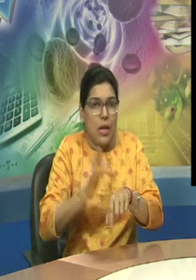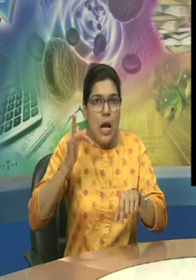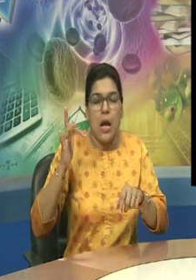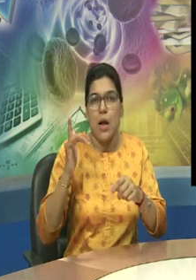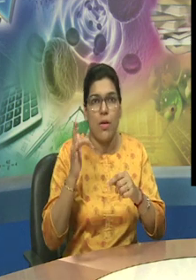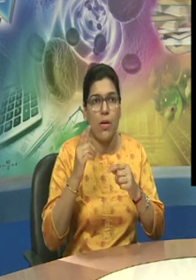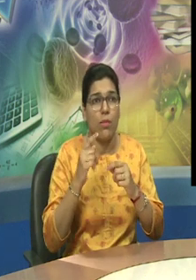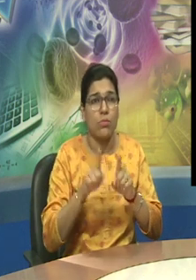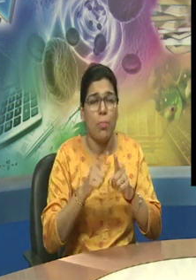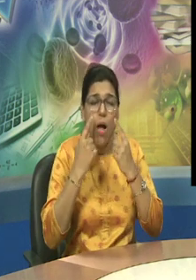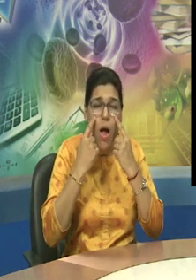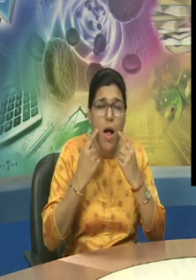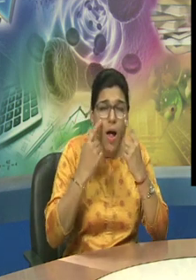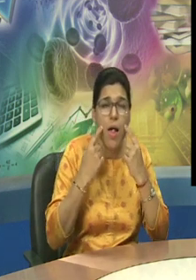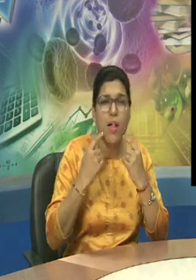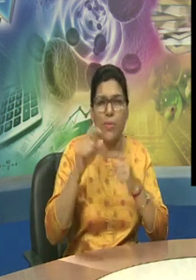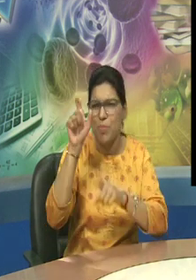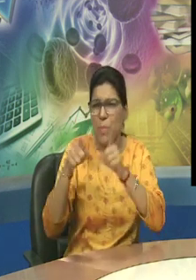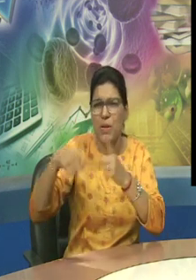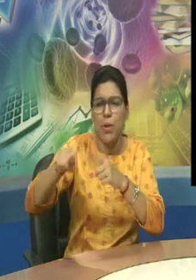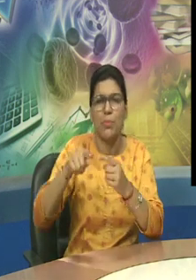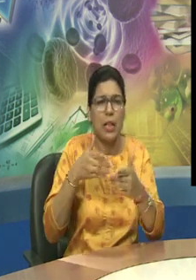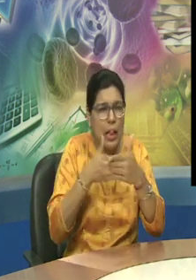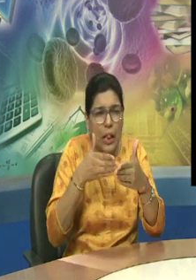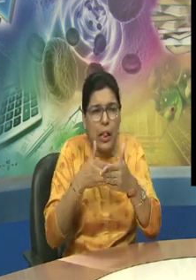कबीर ने इस दोहे में